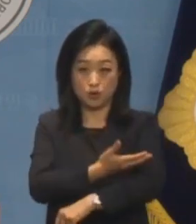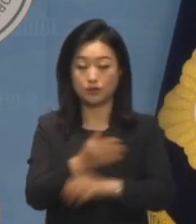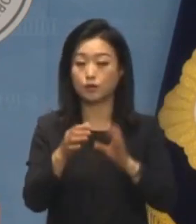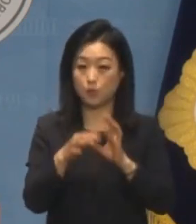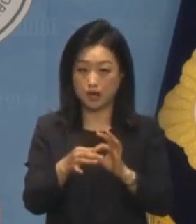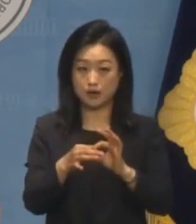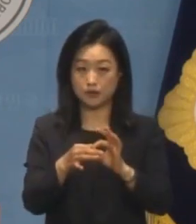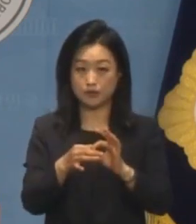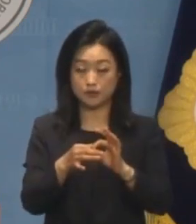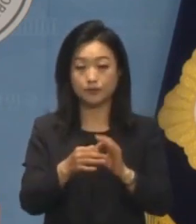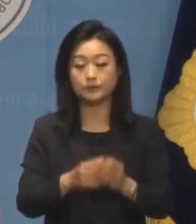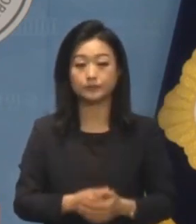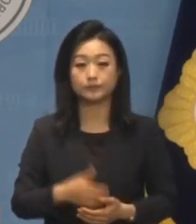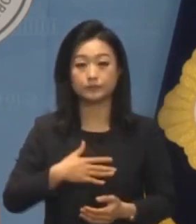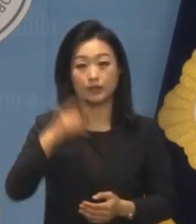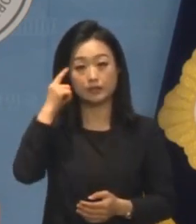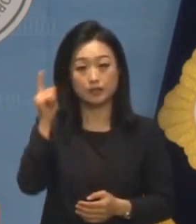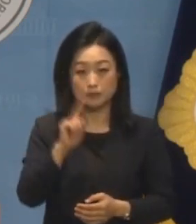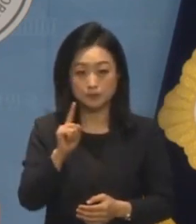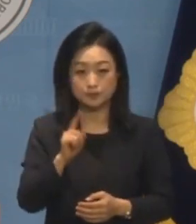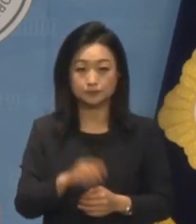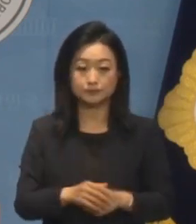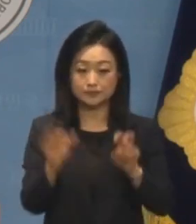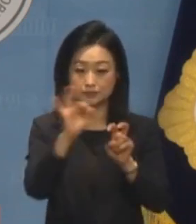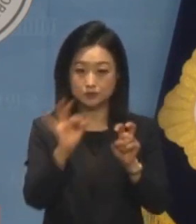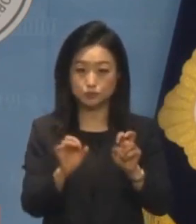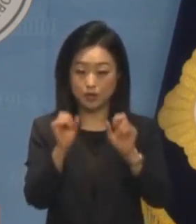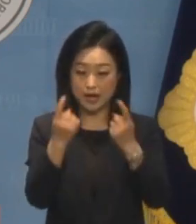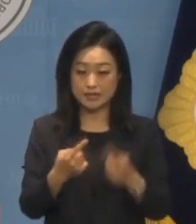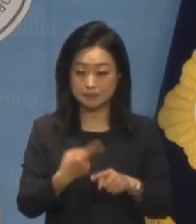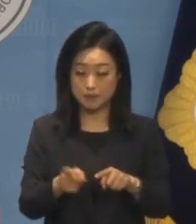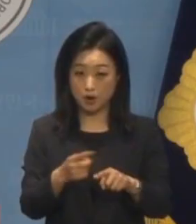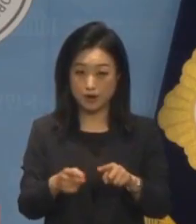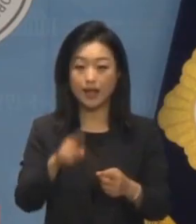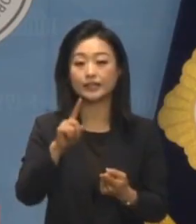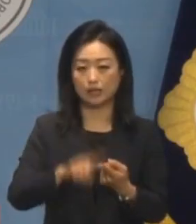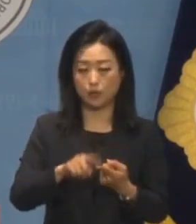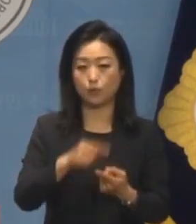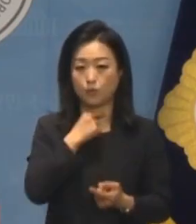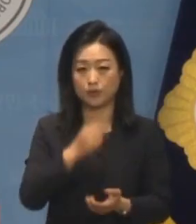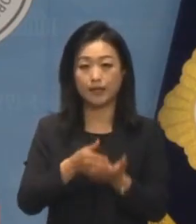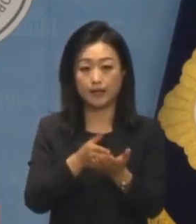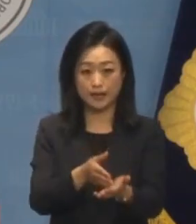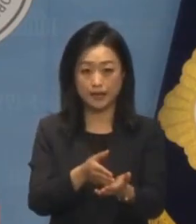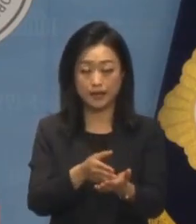감안하여 현행 20% 할증평가 제도를 그대로 유지하면서도